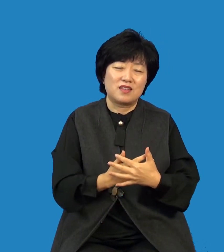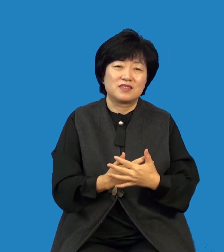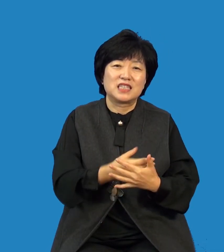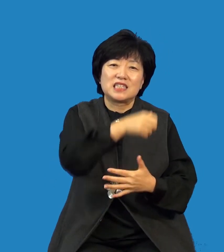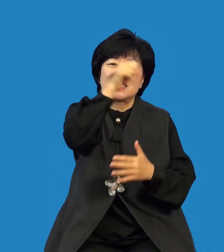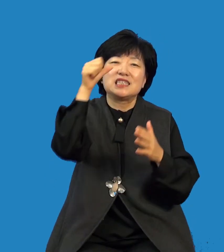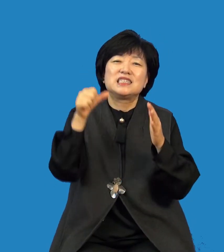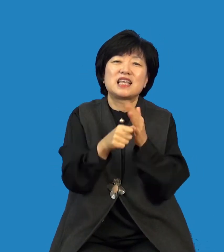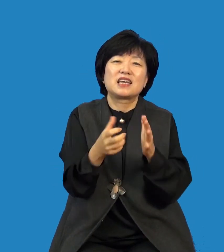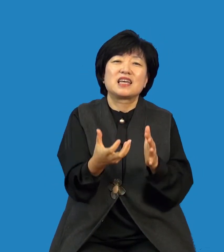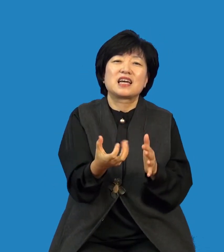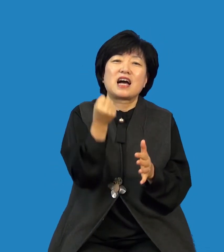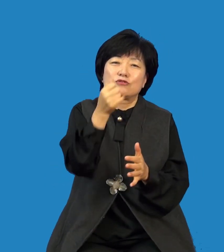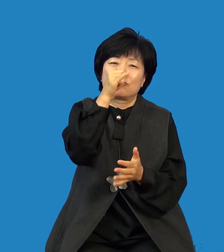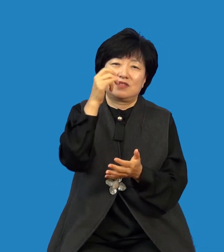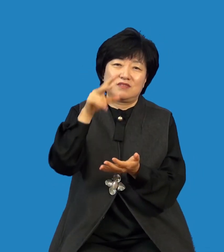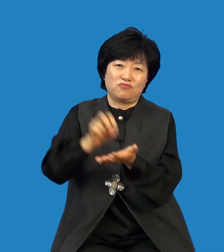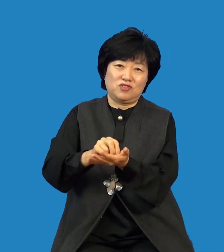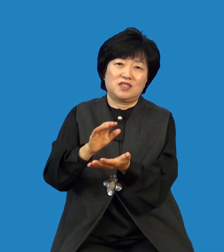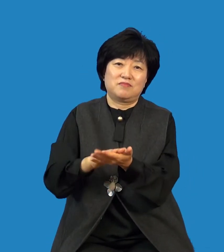여러분은 어떠세요? 여러분은 평안하십니까?